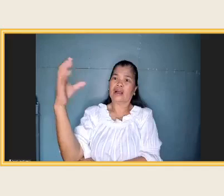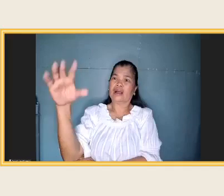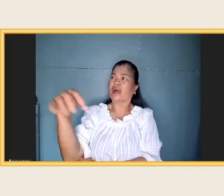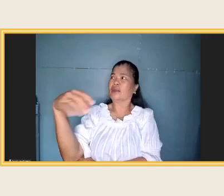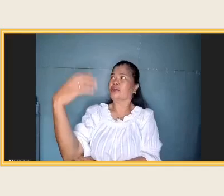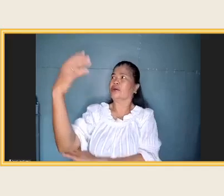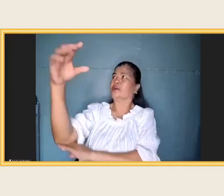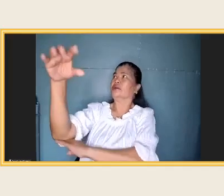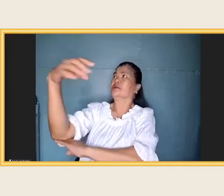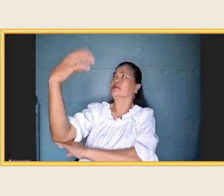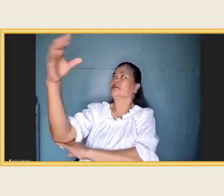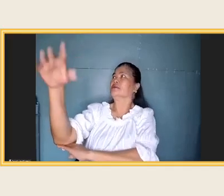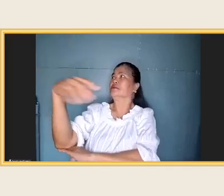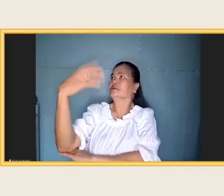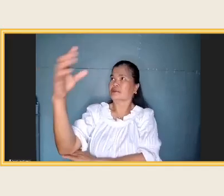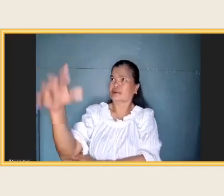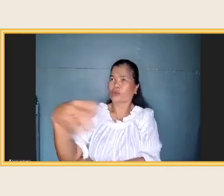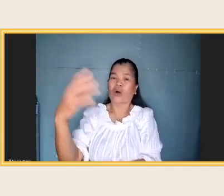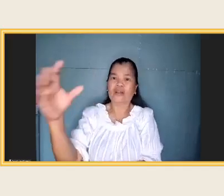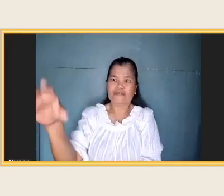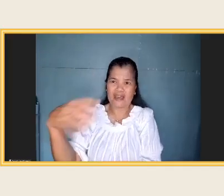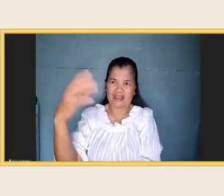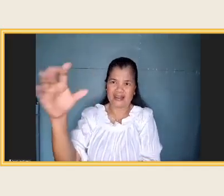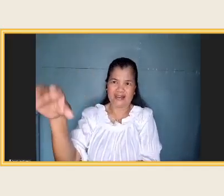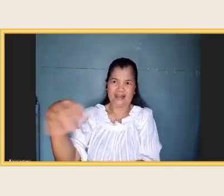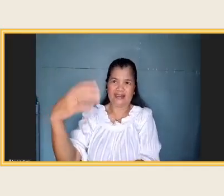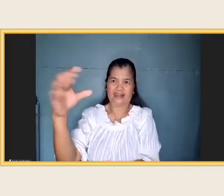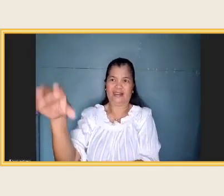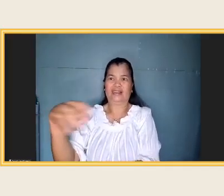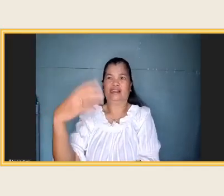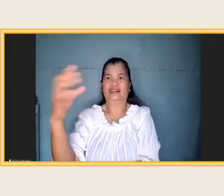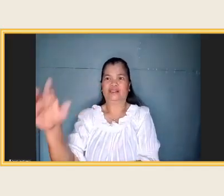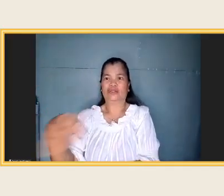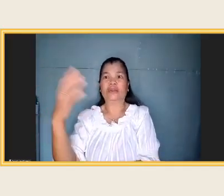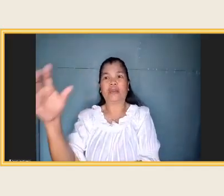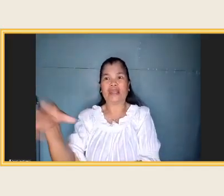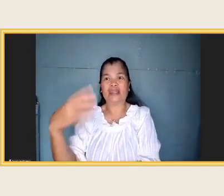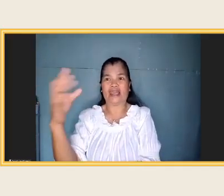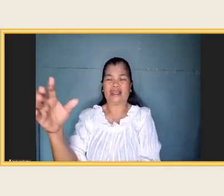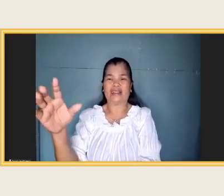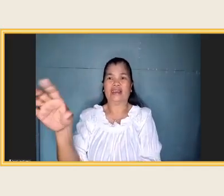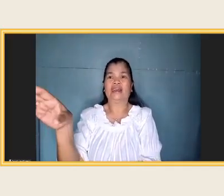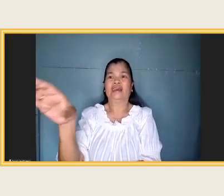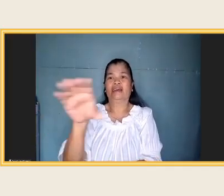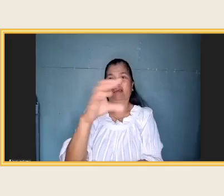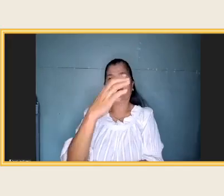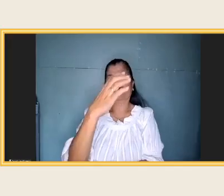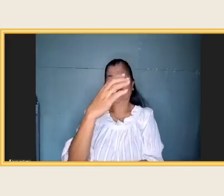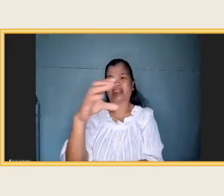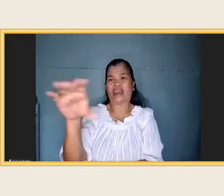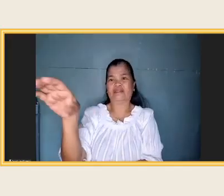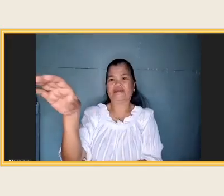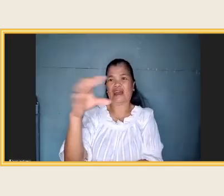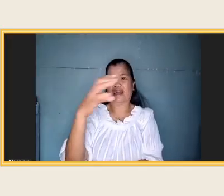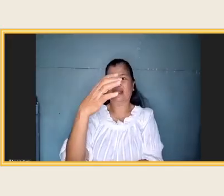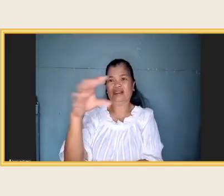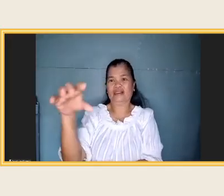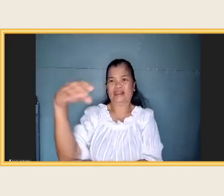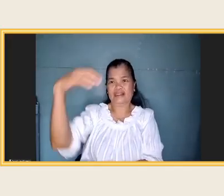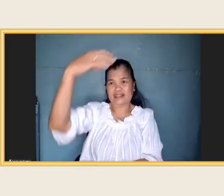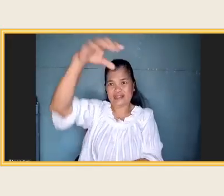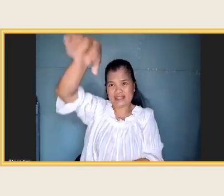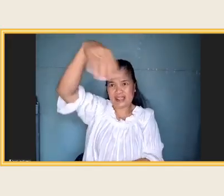or ano yun? Wall fan. So depende. Stand